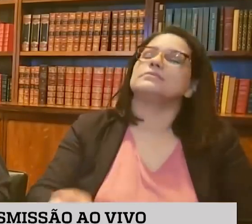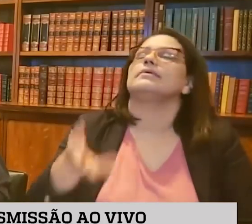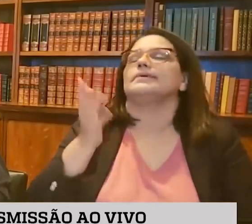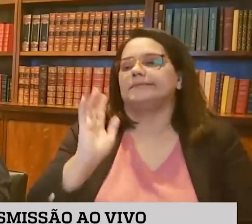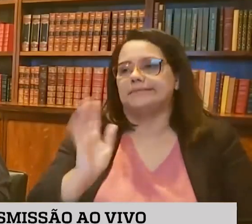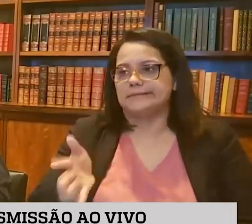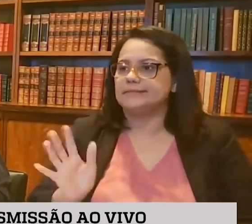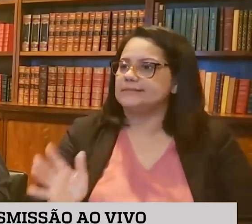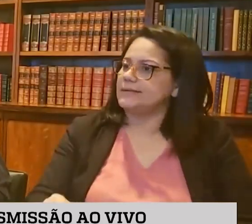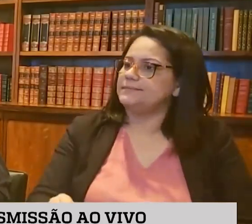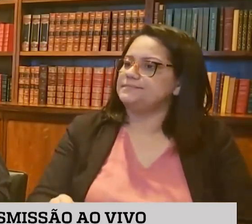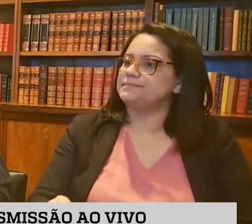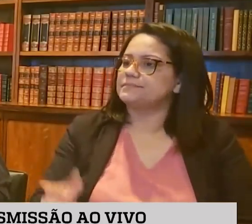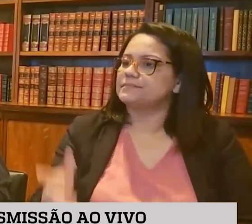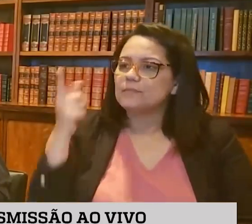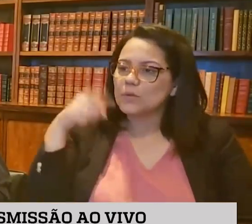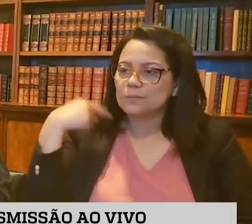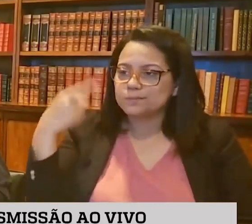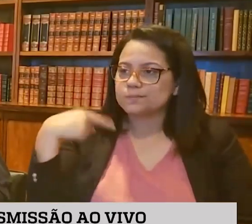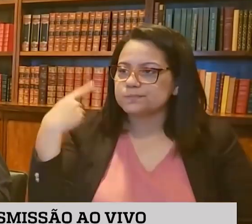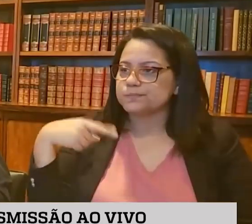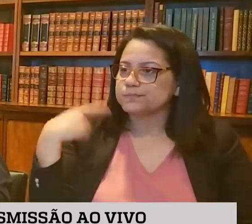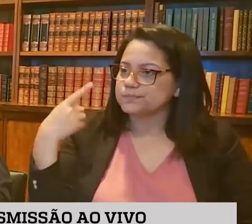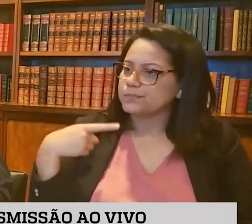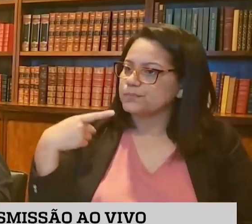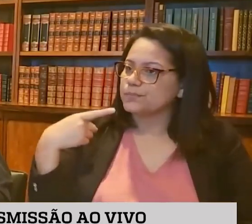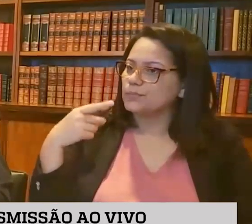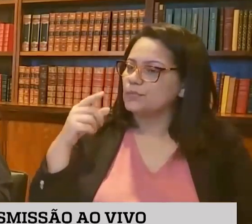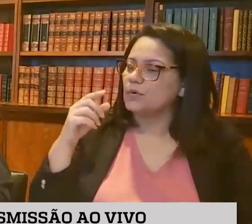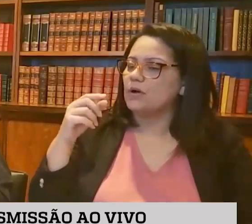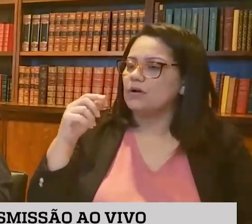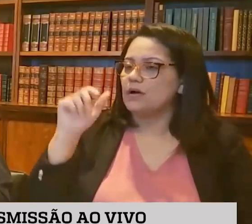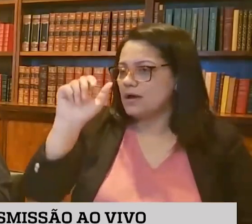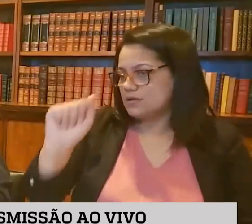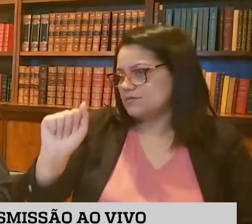também do advogado-geral da